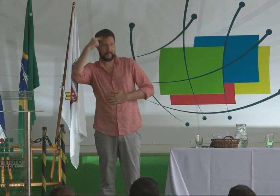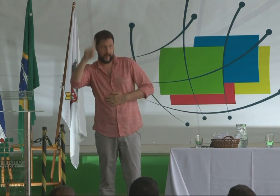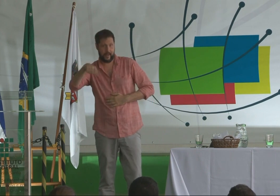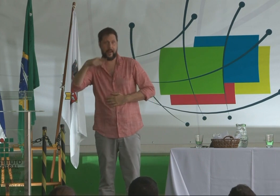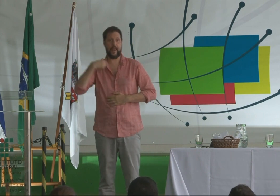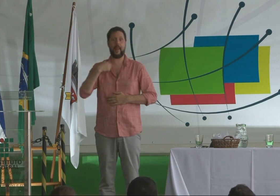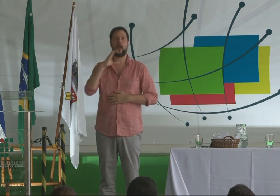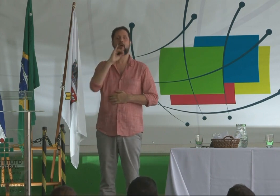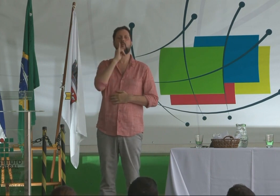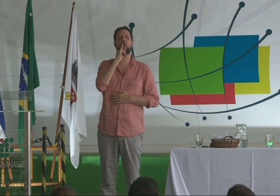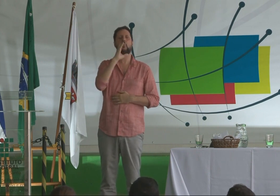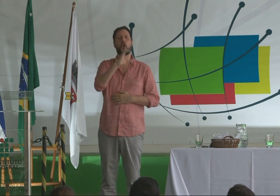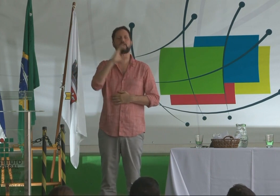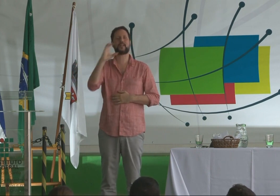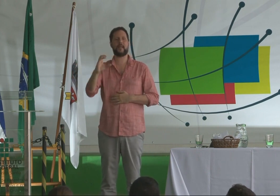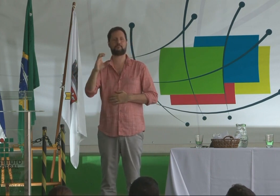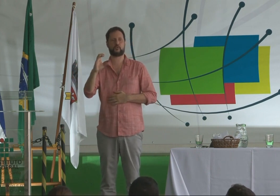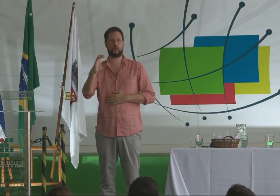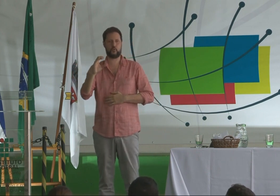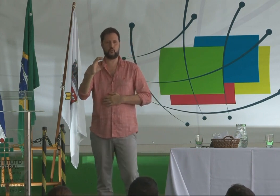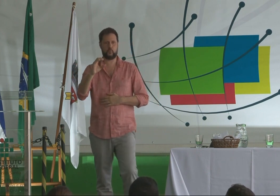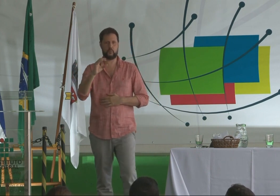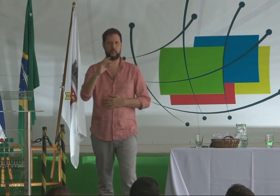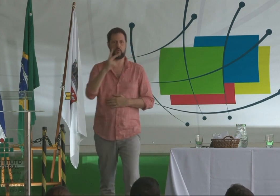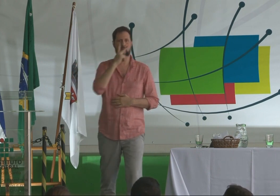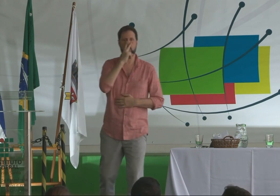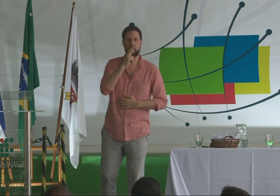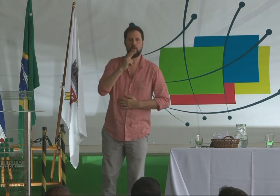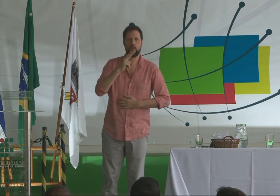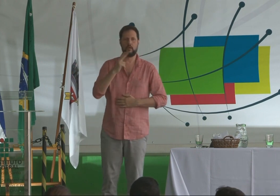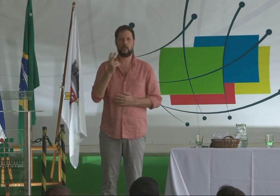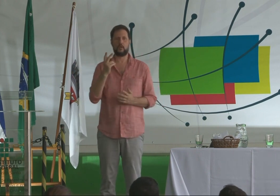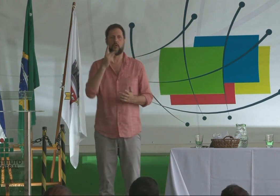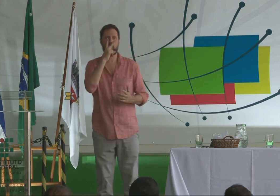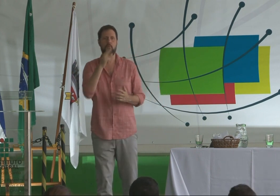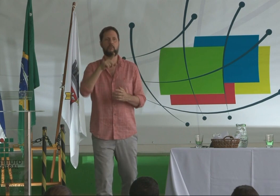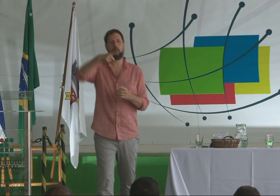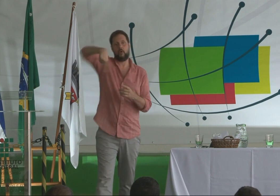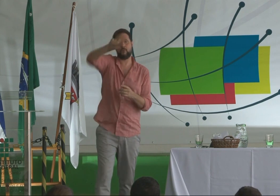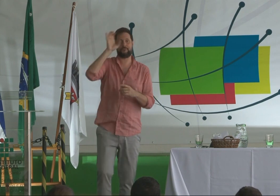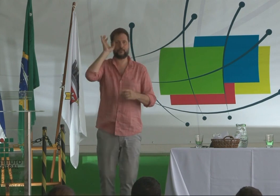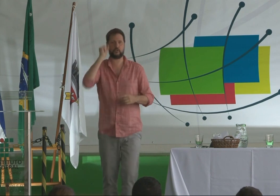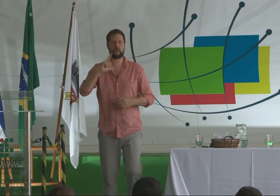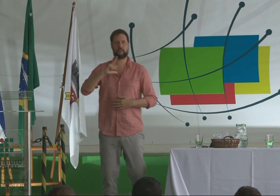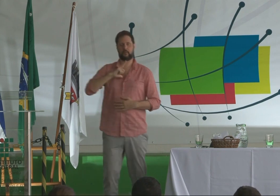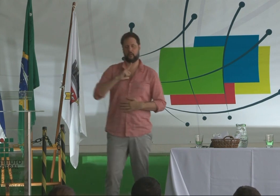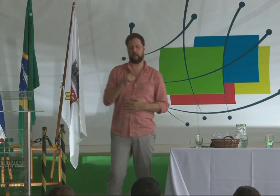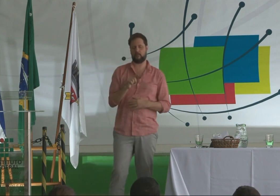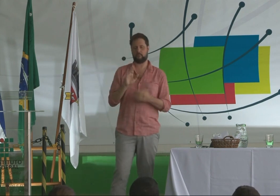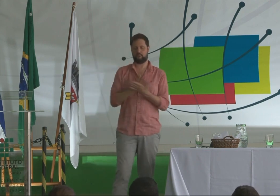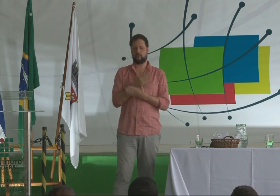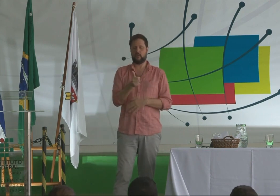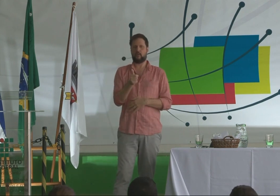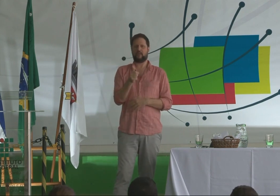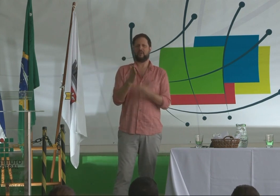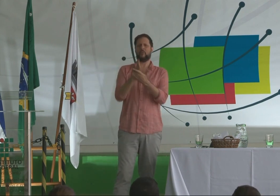impossível de conseguir acompanhar. Com os captions, por exemplo, que é uma alternativa, vocês ouviram se alguns